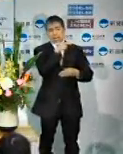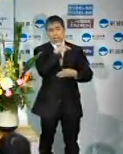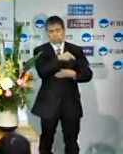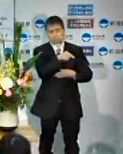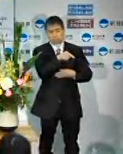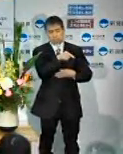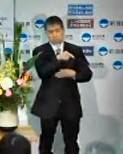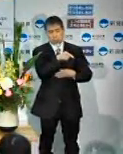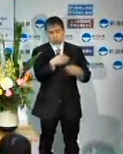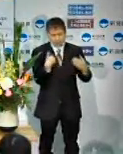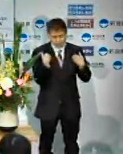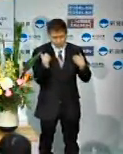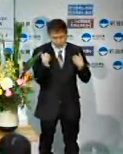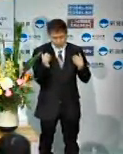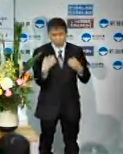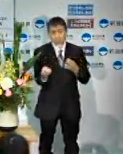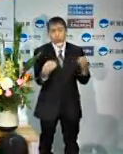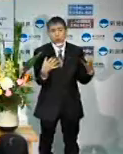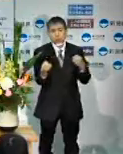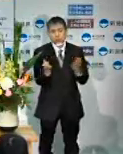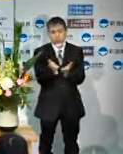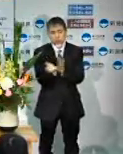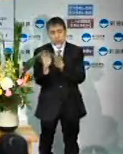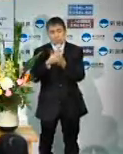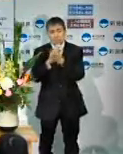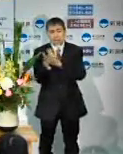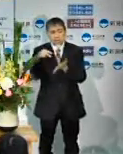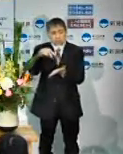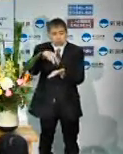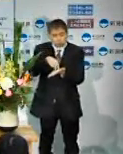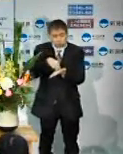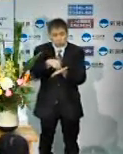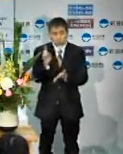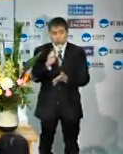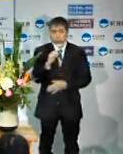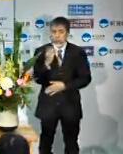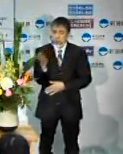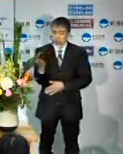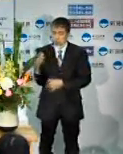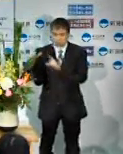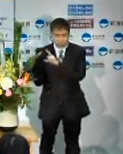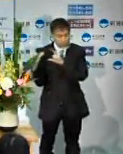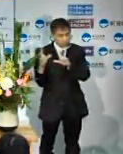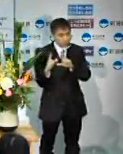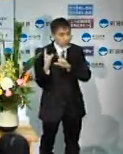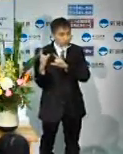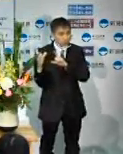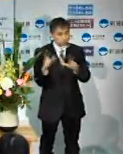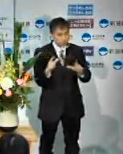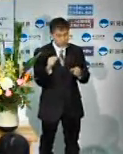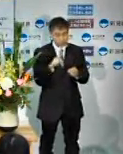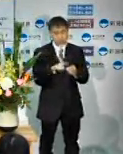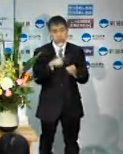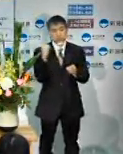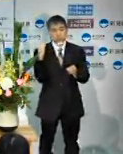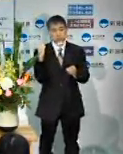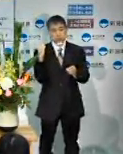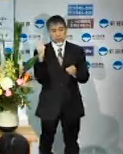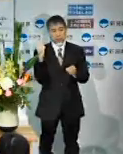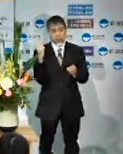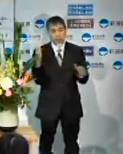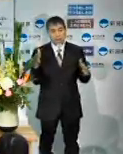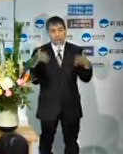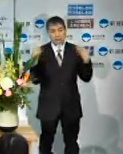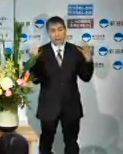ですね、 まあ、新潟県としてこの辺についてはどのように。 これは昨年の秋以降です